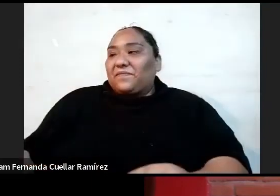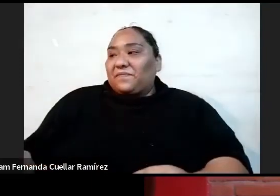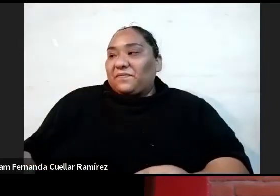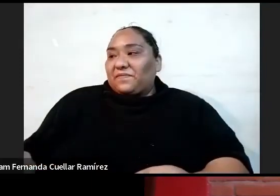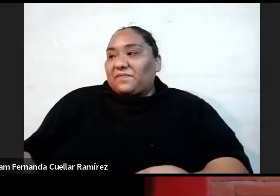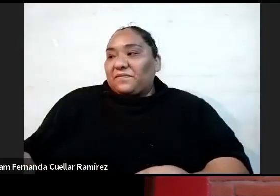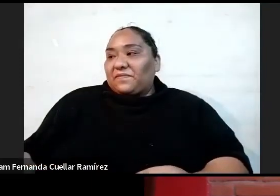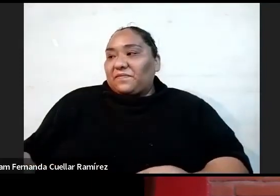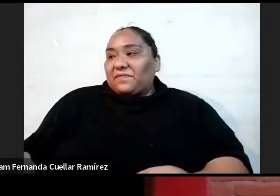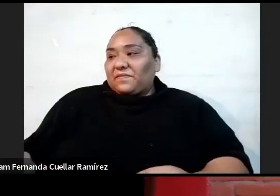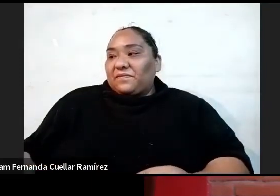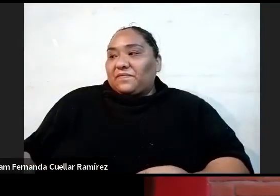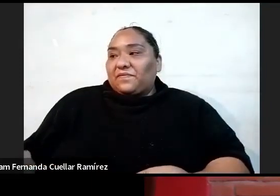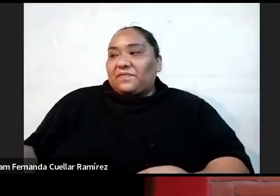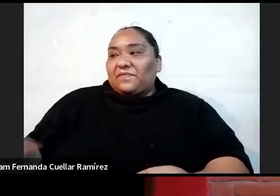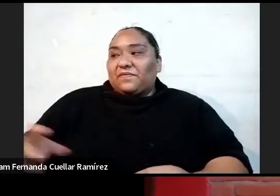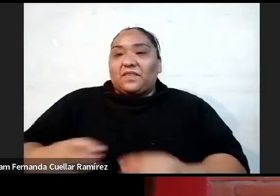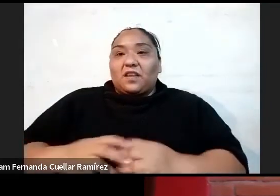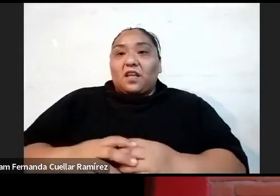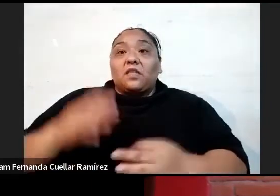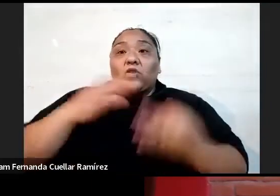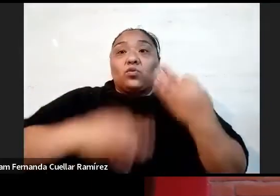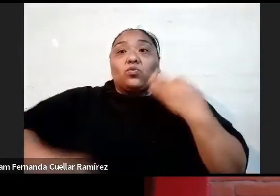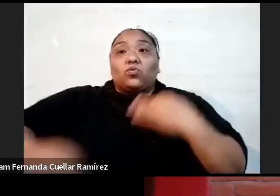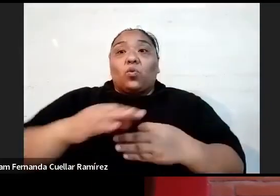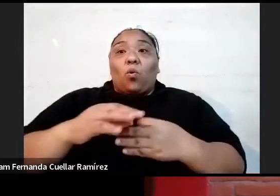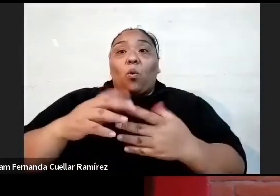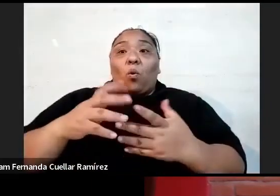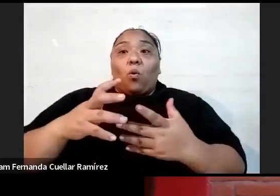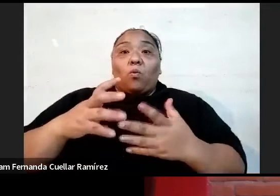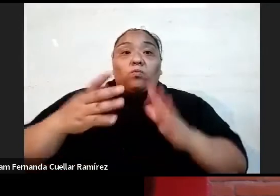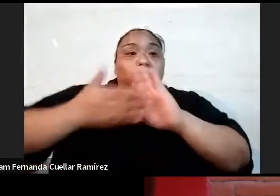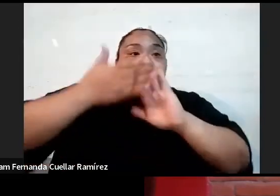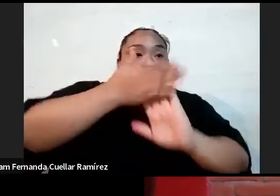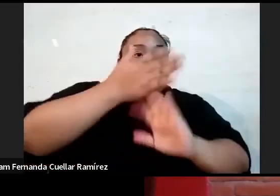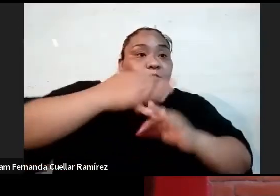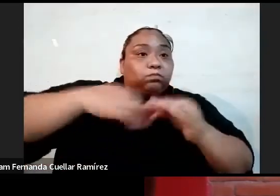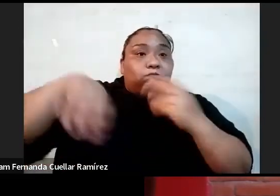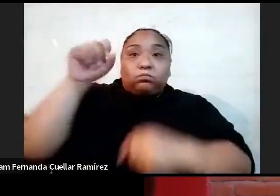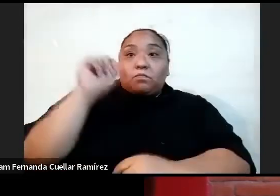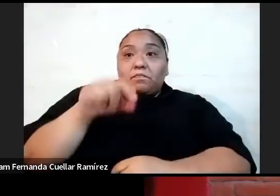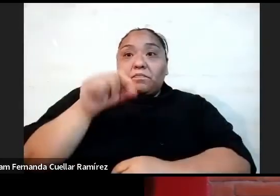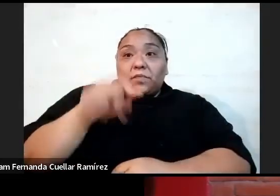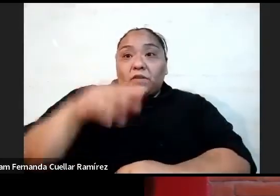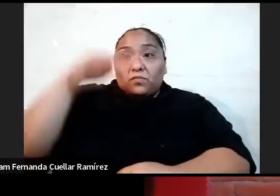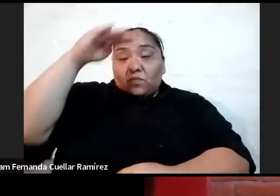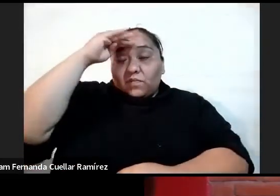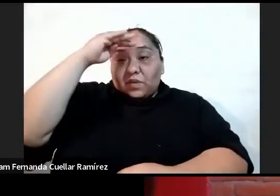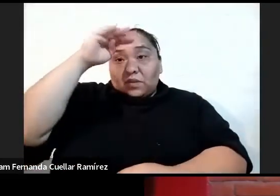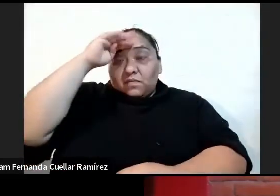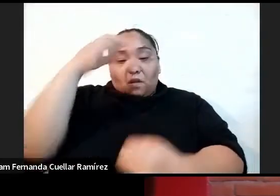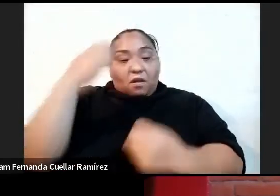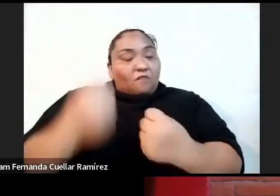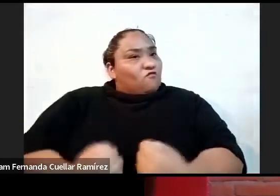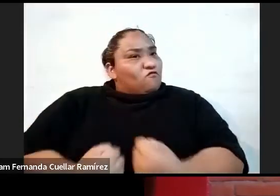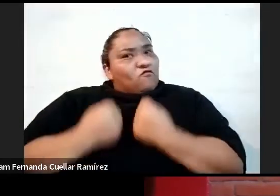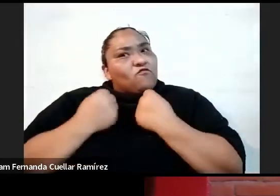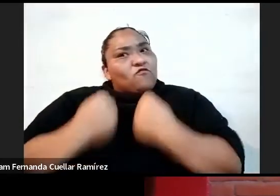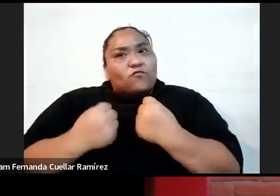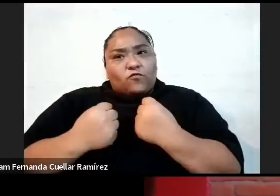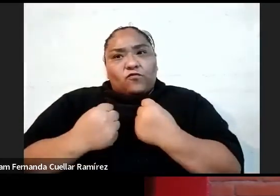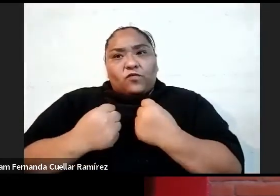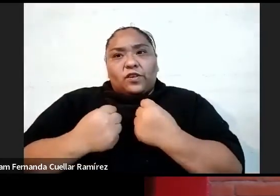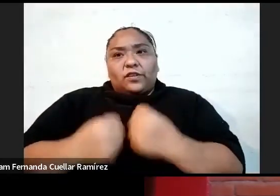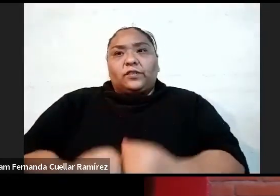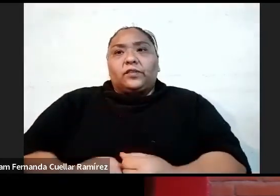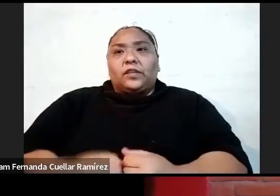digamos, de construcción de nuestro mismo pensamiento, muy poderoso. Y ahí es donde yo te quería preguntar, porque